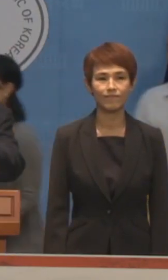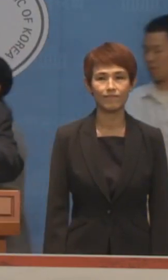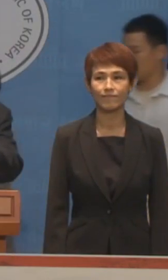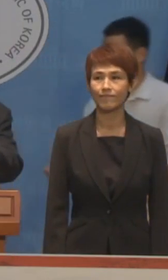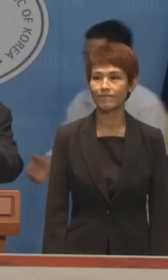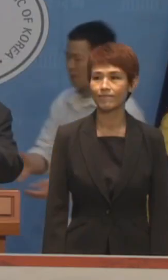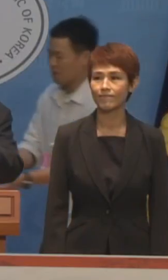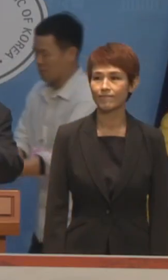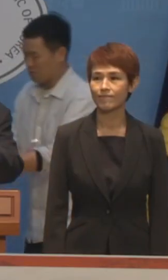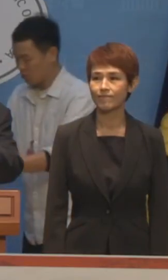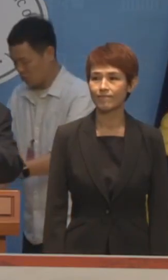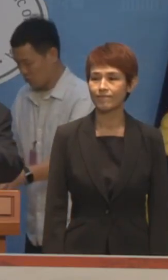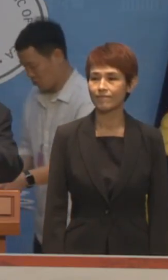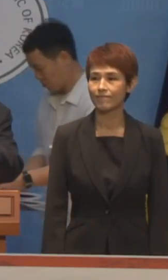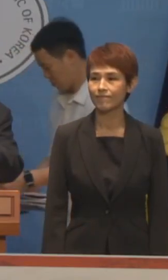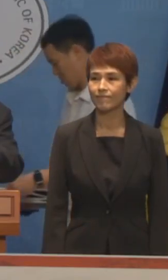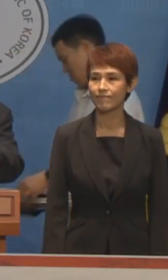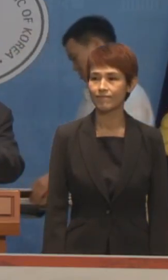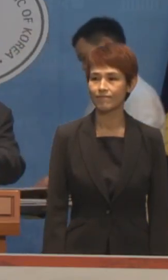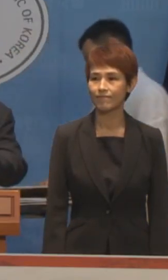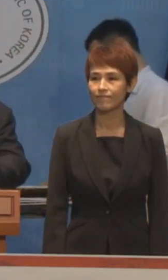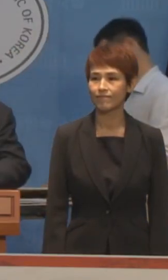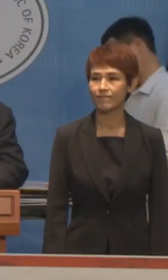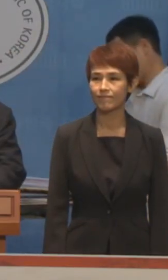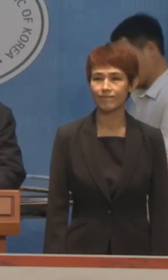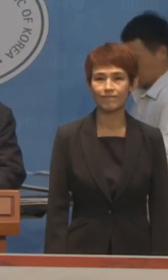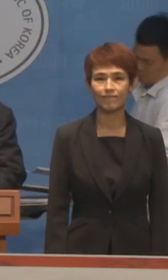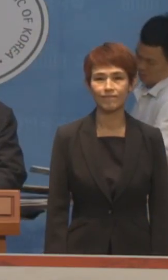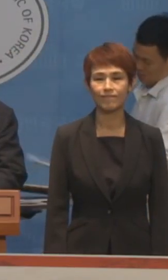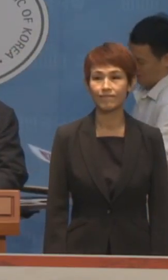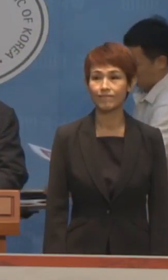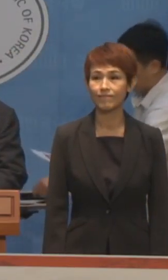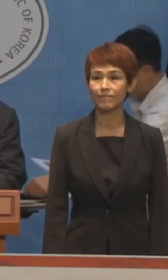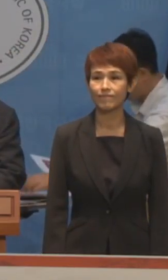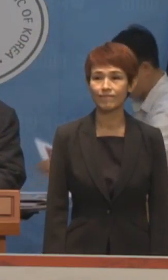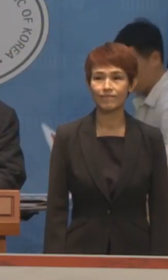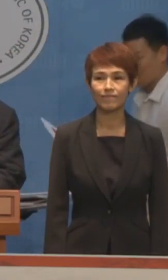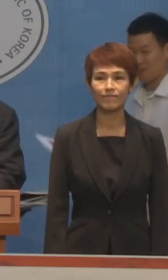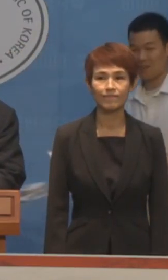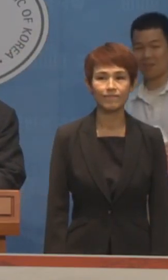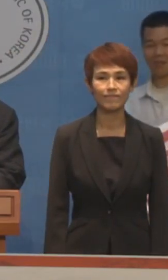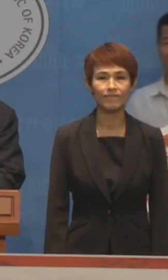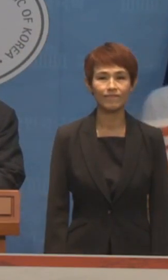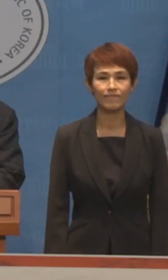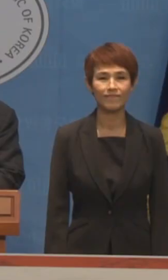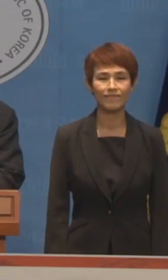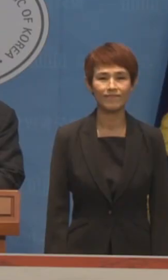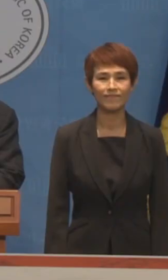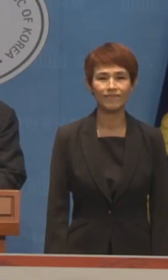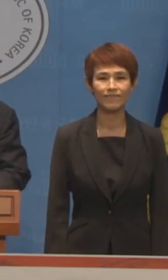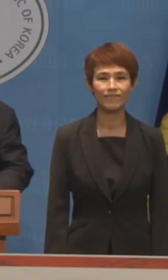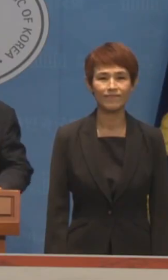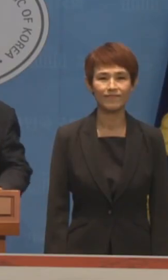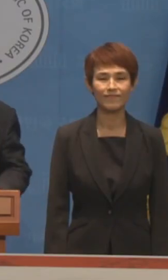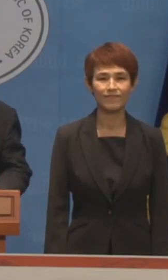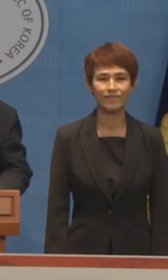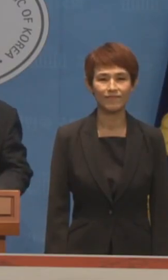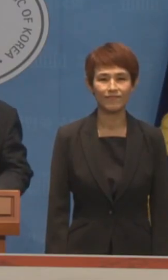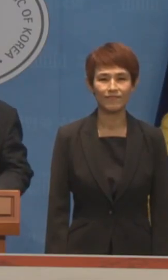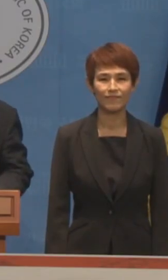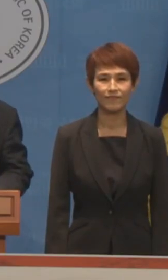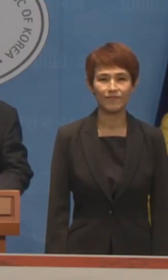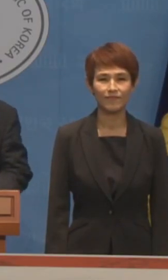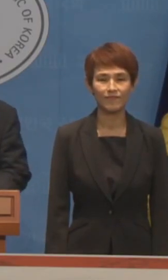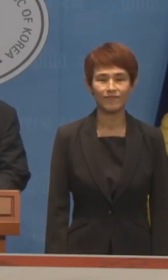밖에 계신 분들 들어오시죠. 더 들어오실 분은 오늘 시작하면 될까요? 네.